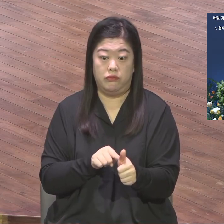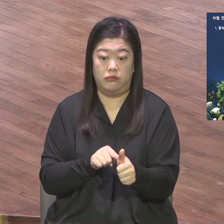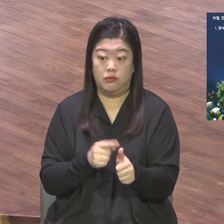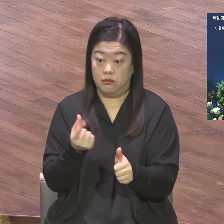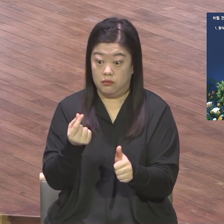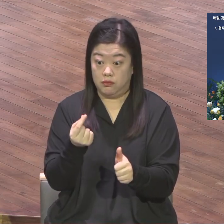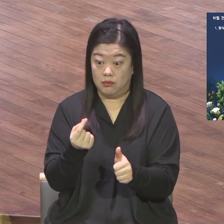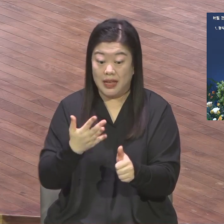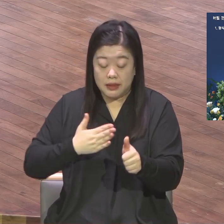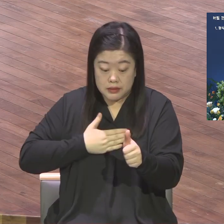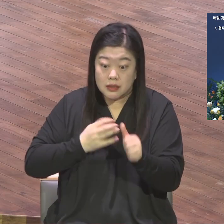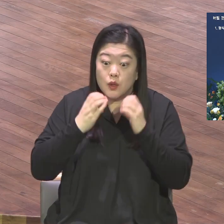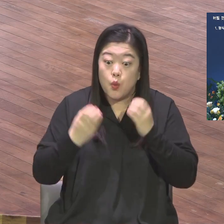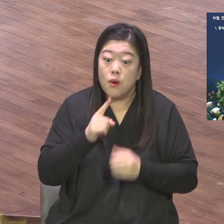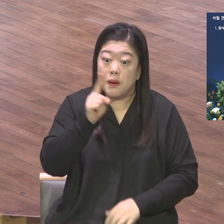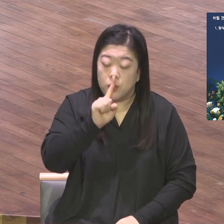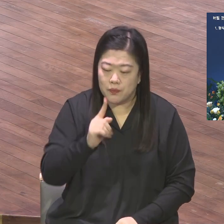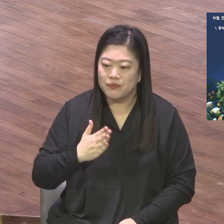예수님의